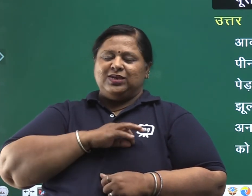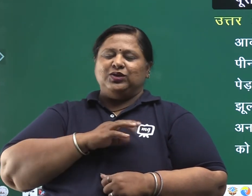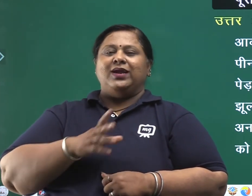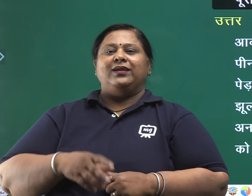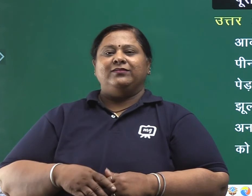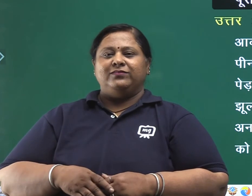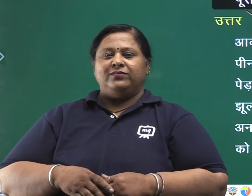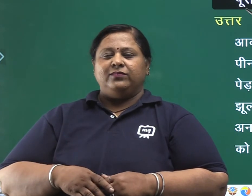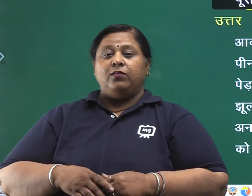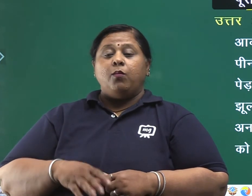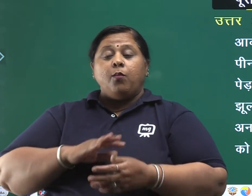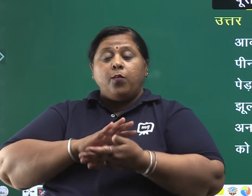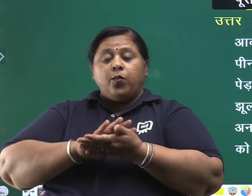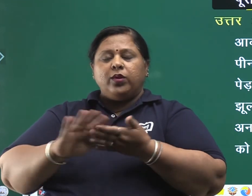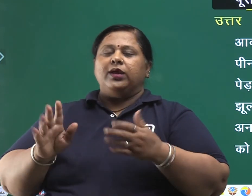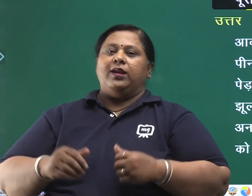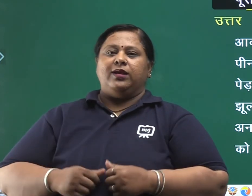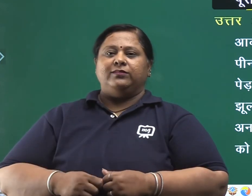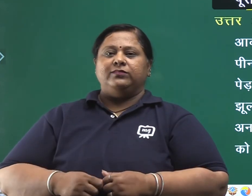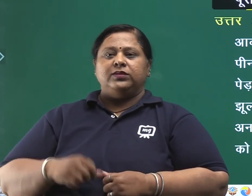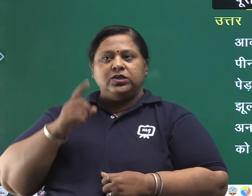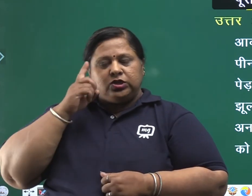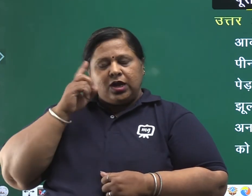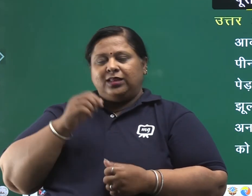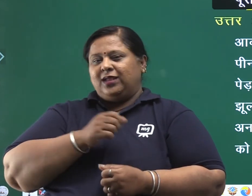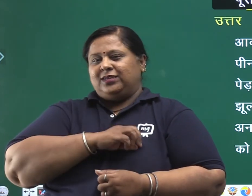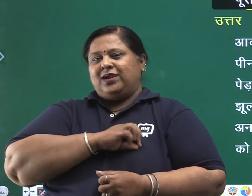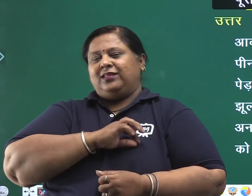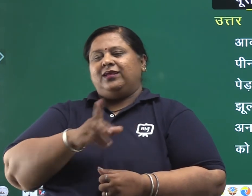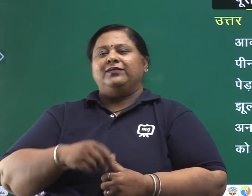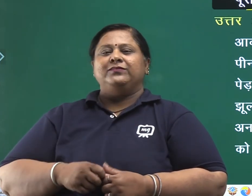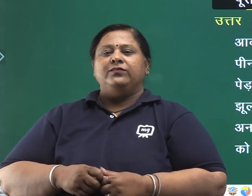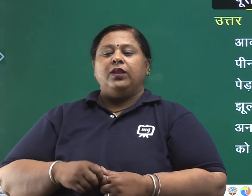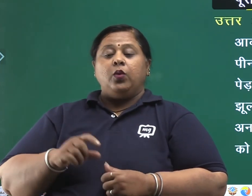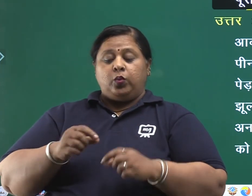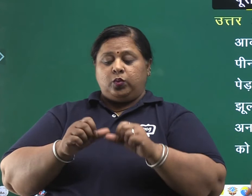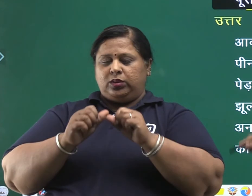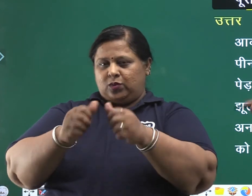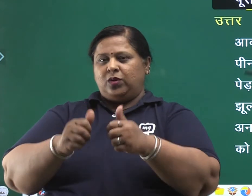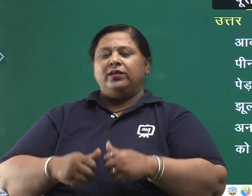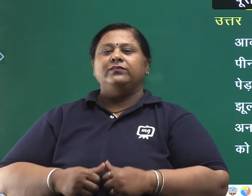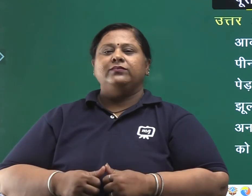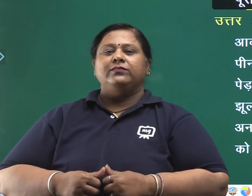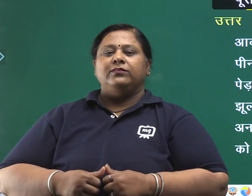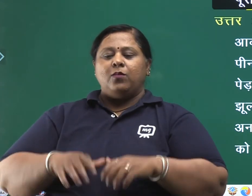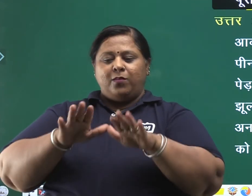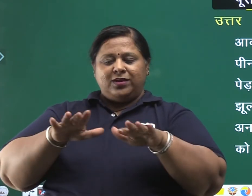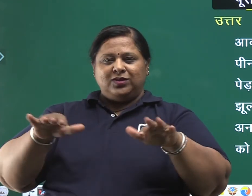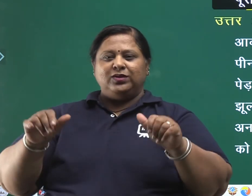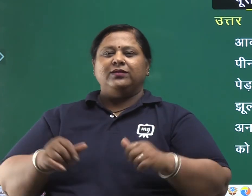इच्छाएं पूरी करना चाहते हैं? उत्तर होगा